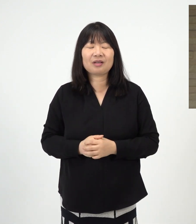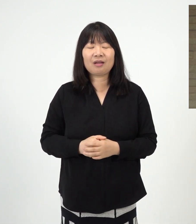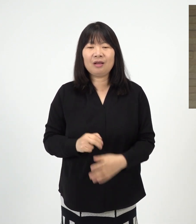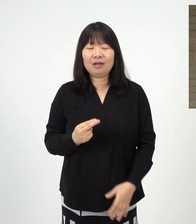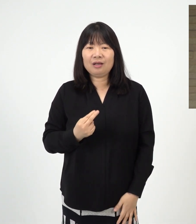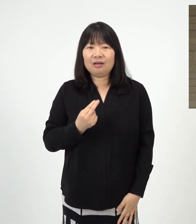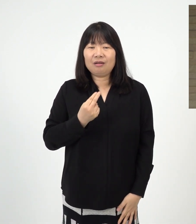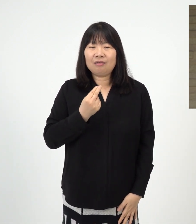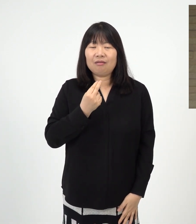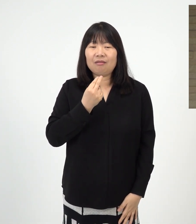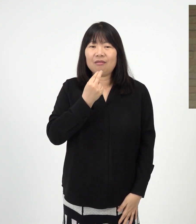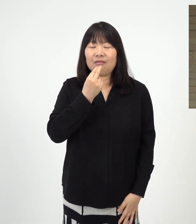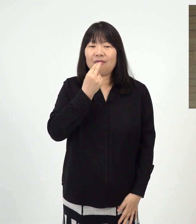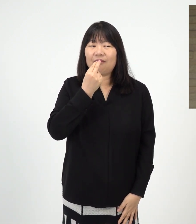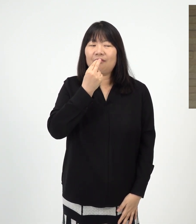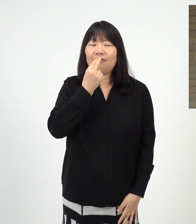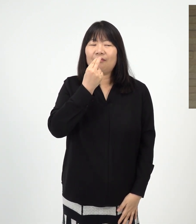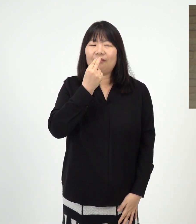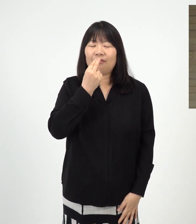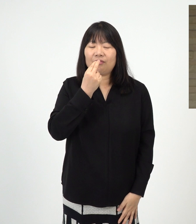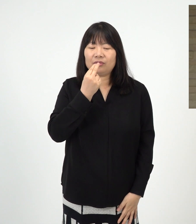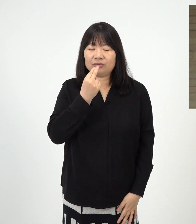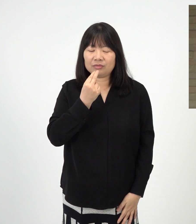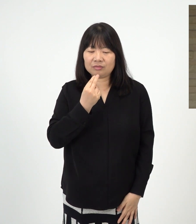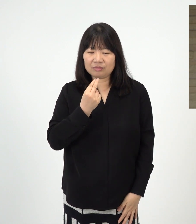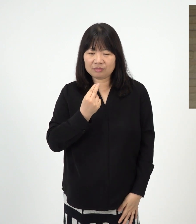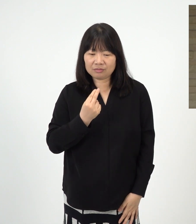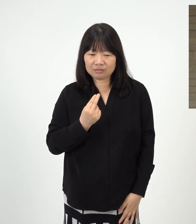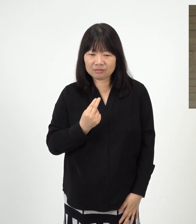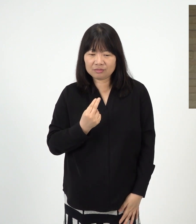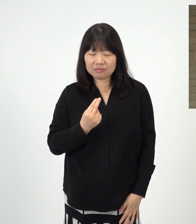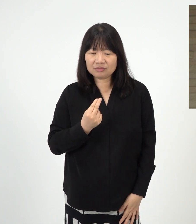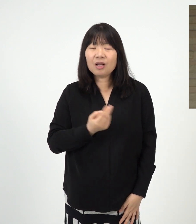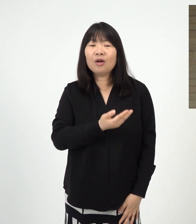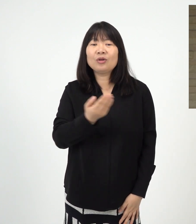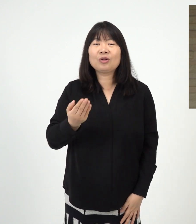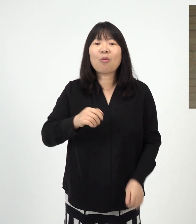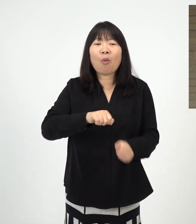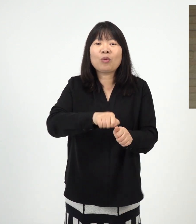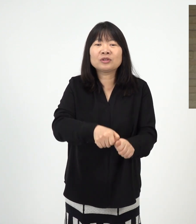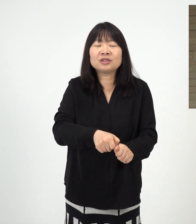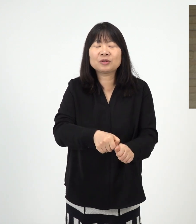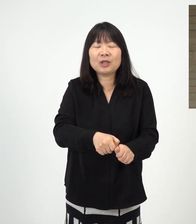숨을 쉬는데 숨을 의식해서 쉬는 사람이 있어요?